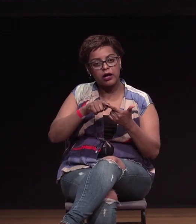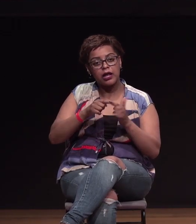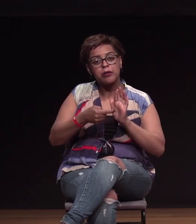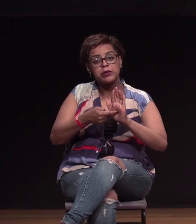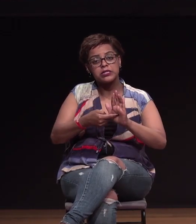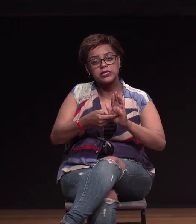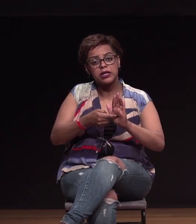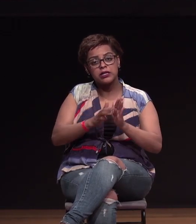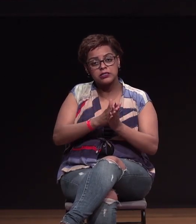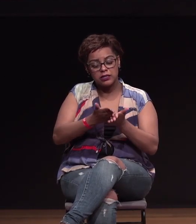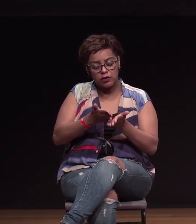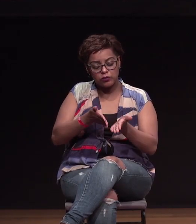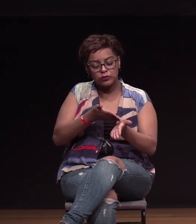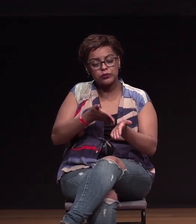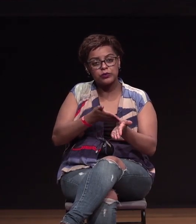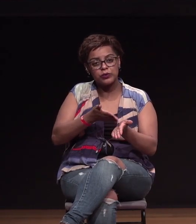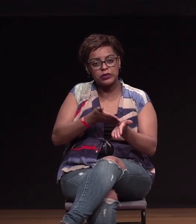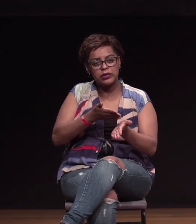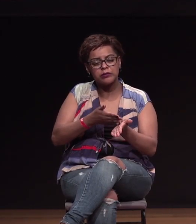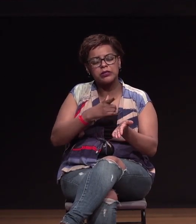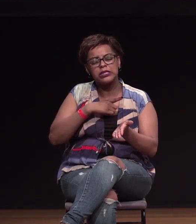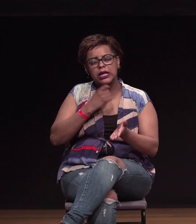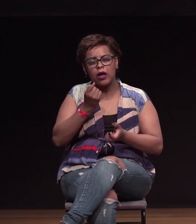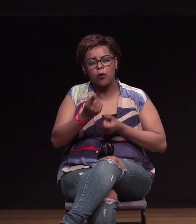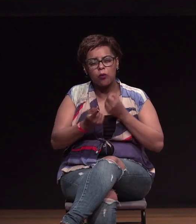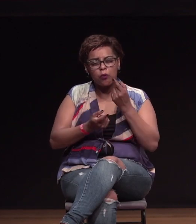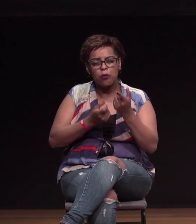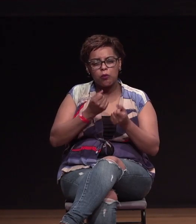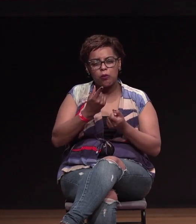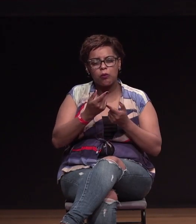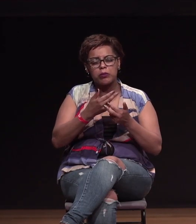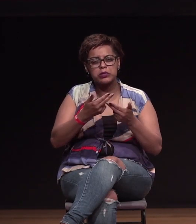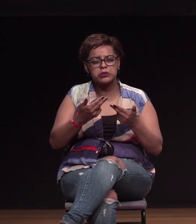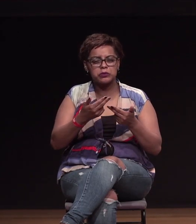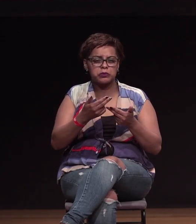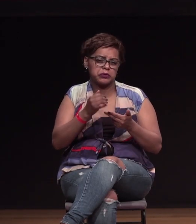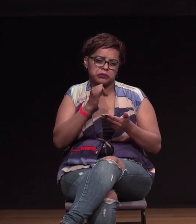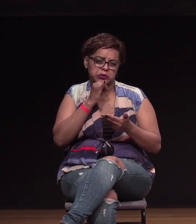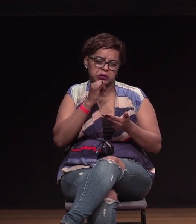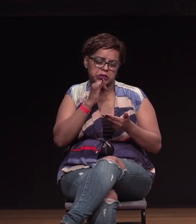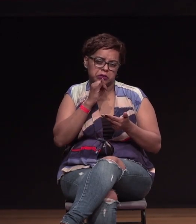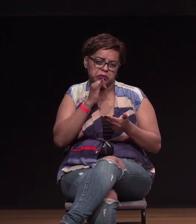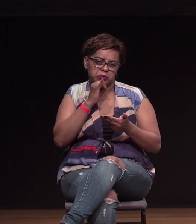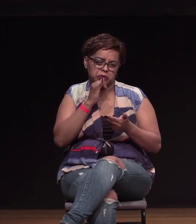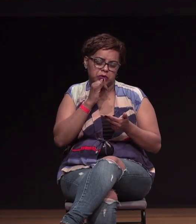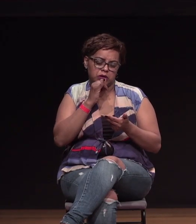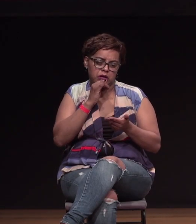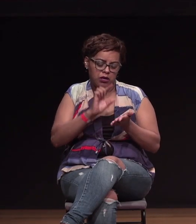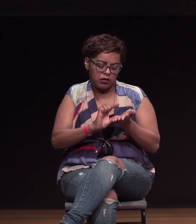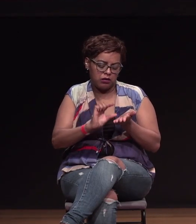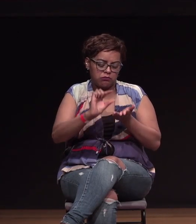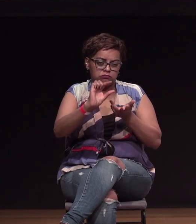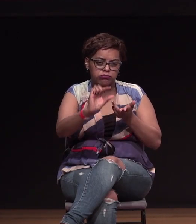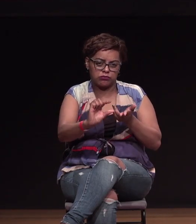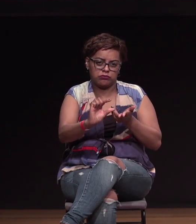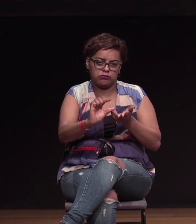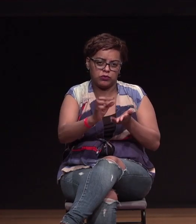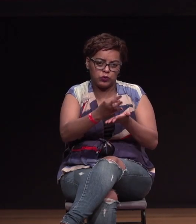obra, tem alguns excertos da obra. Basicamente, essas três coisas em cada um dos